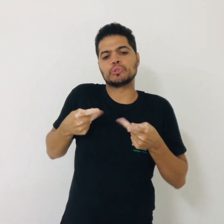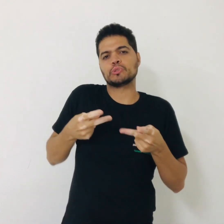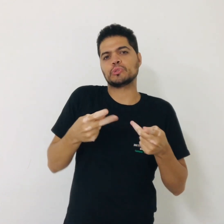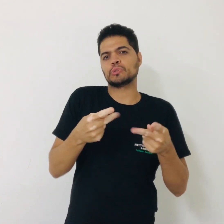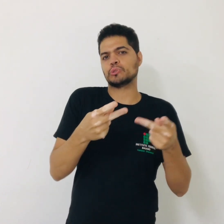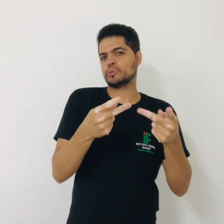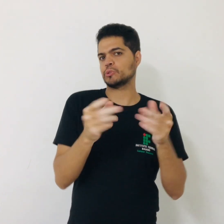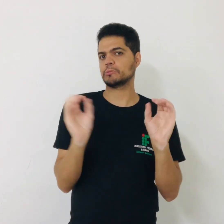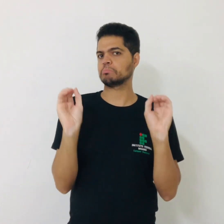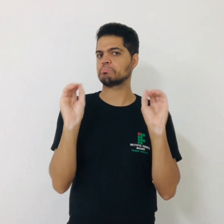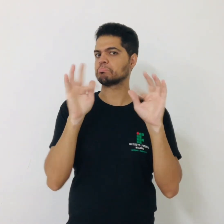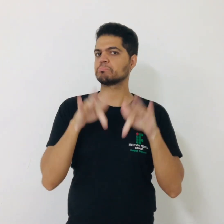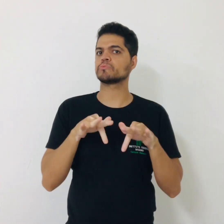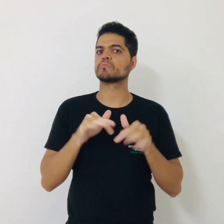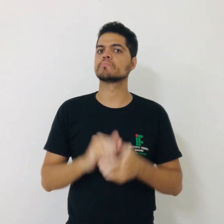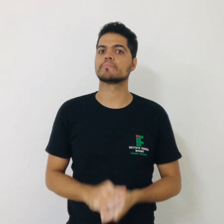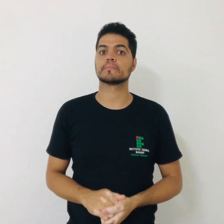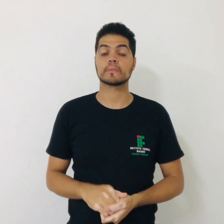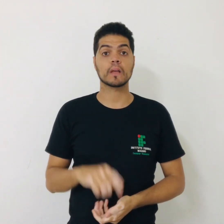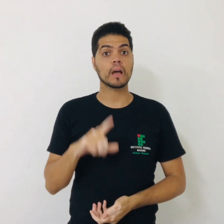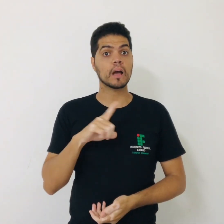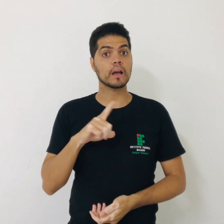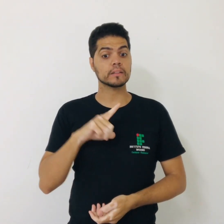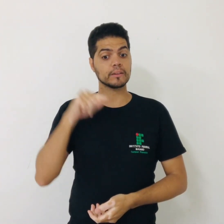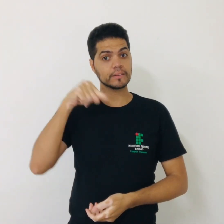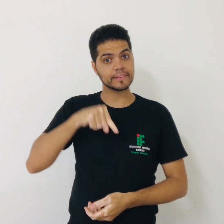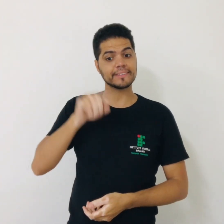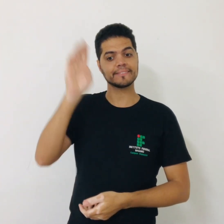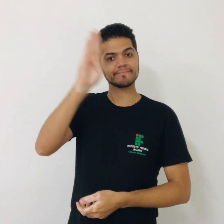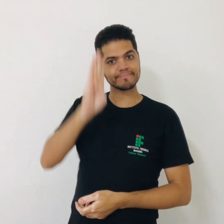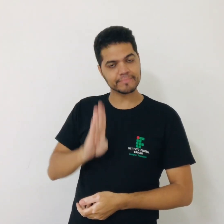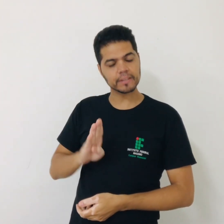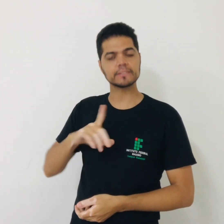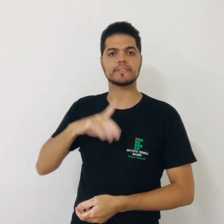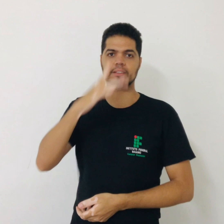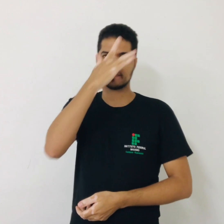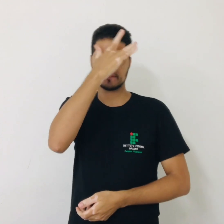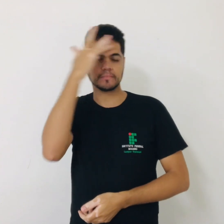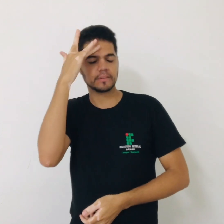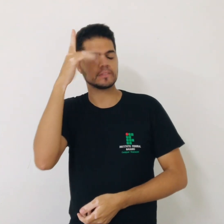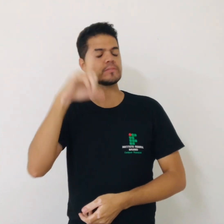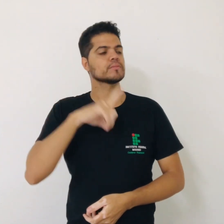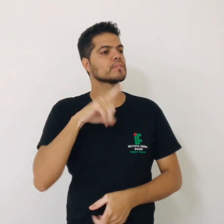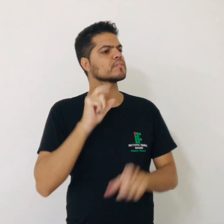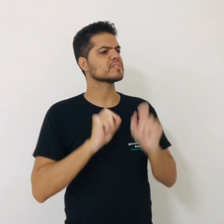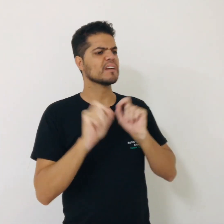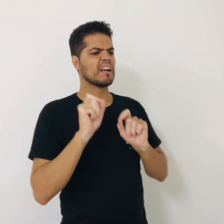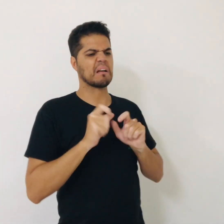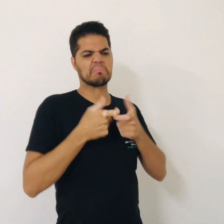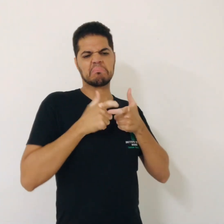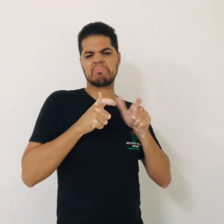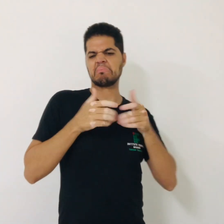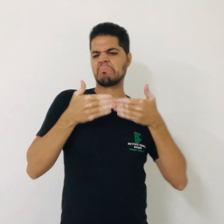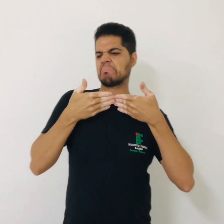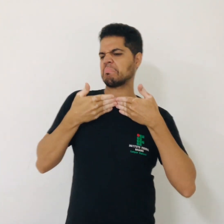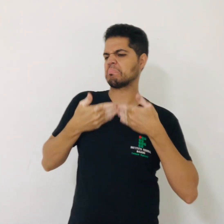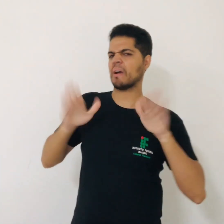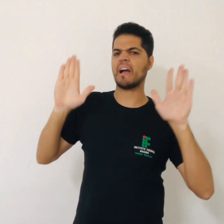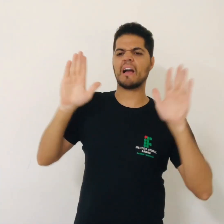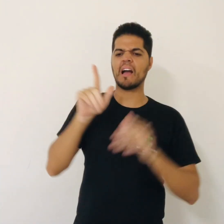quando o assunto é o nível de consumo de água e o devido tratamento que destinamos aos rios,